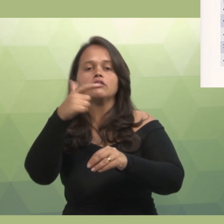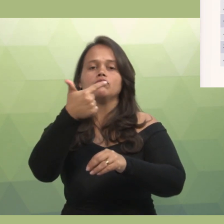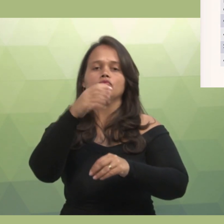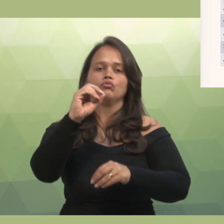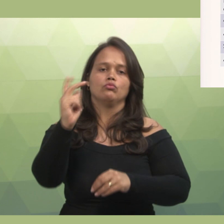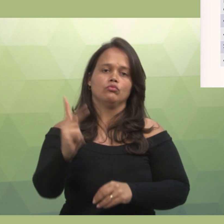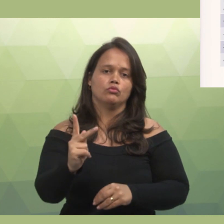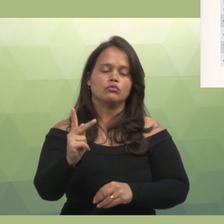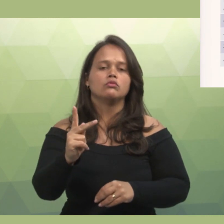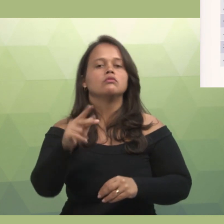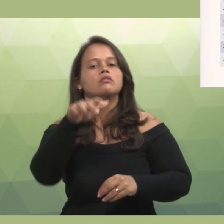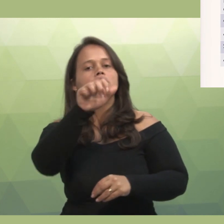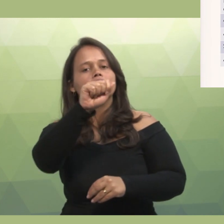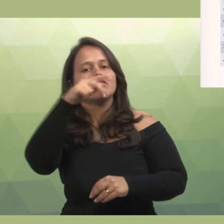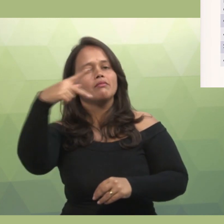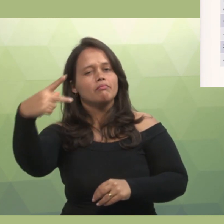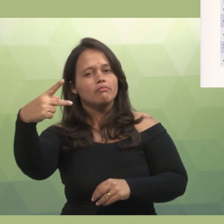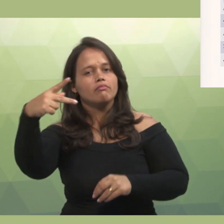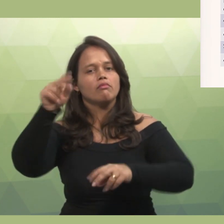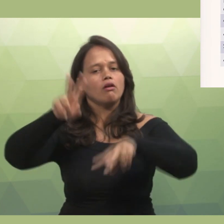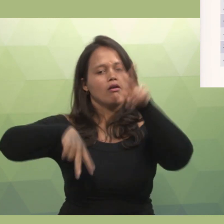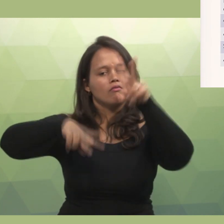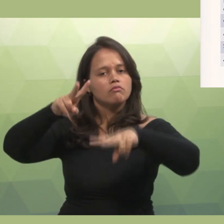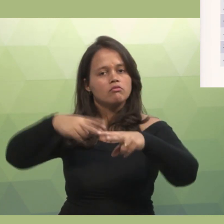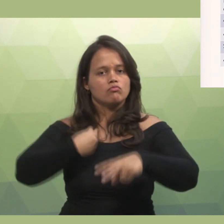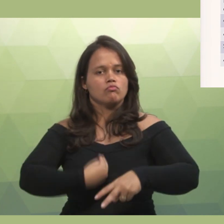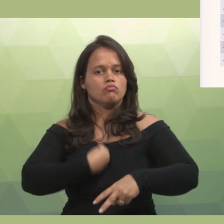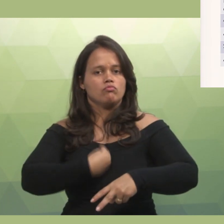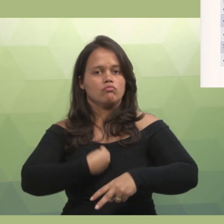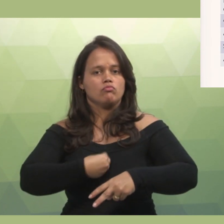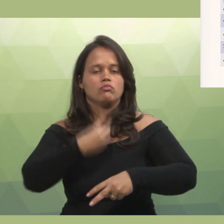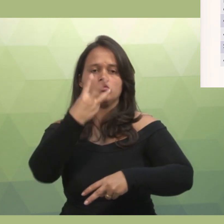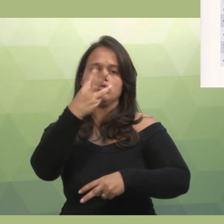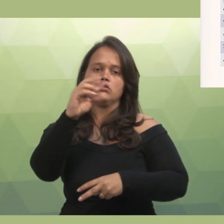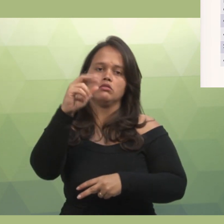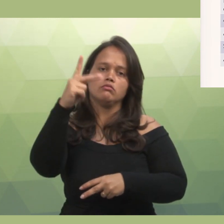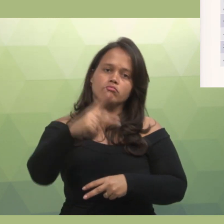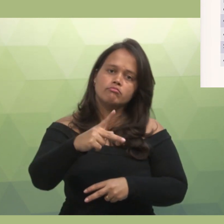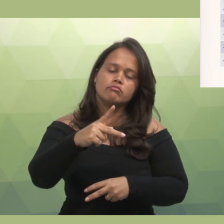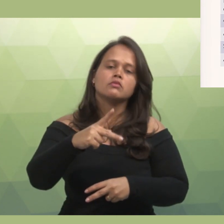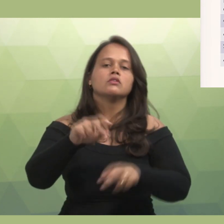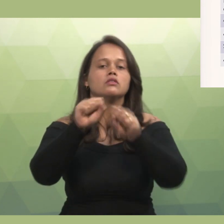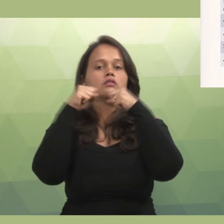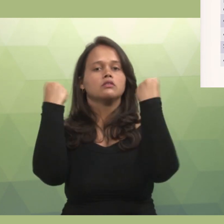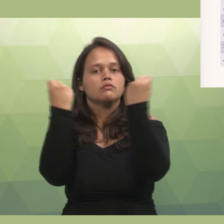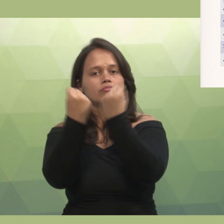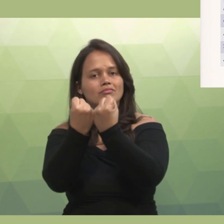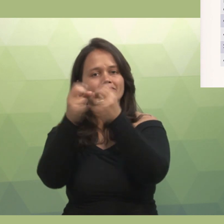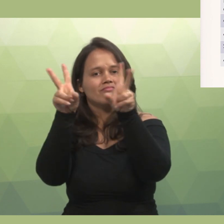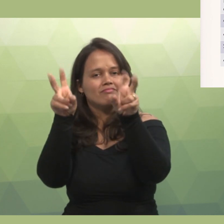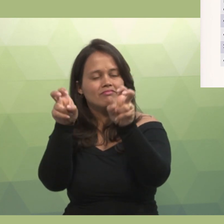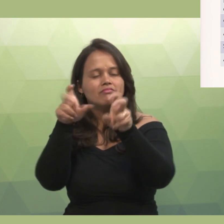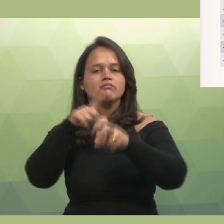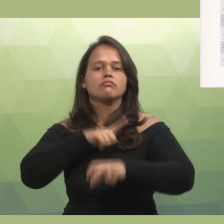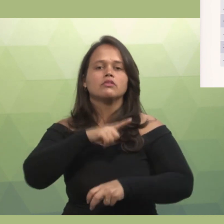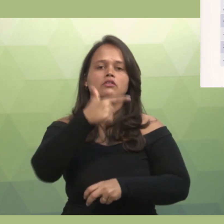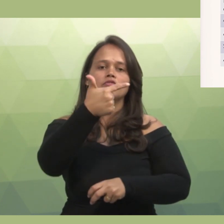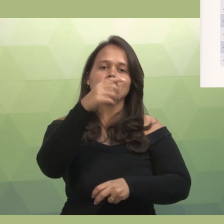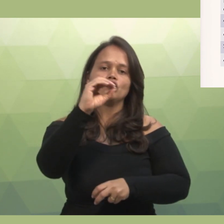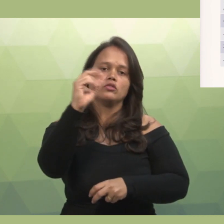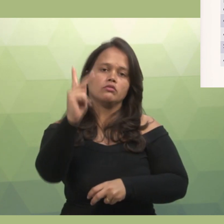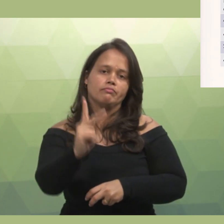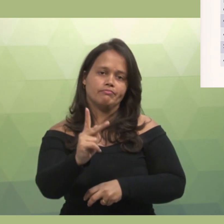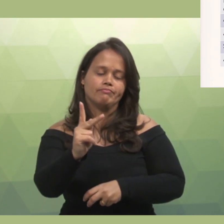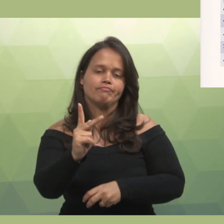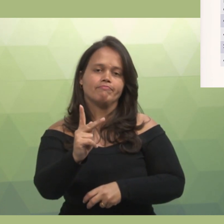é uma avaliação presencial semestral no valor de 30 pontos. O seminário temático tem o valor de 20